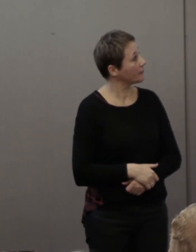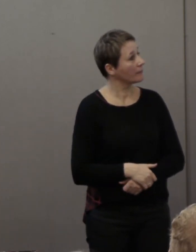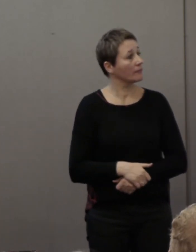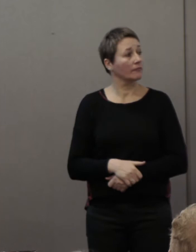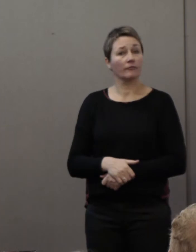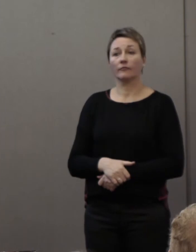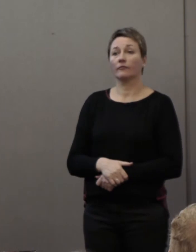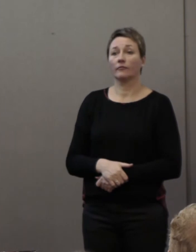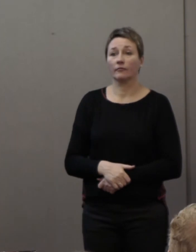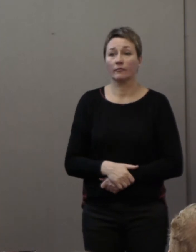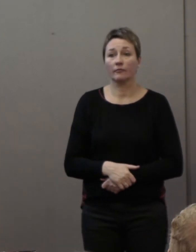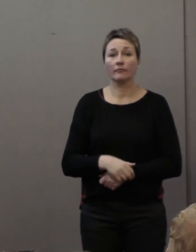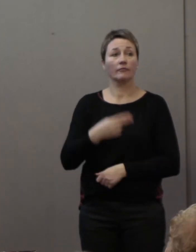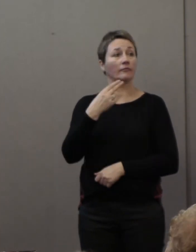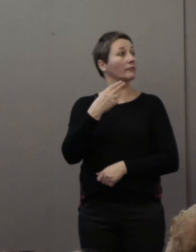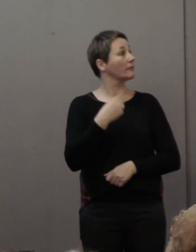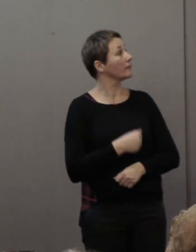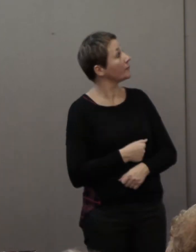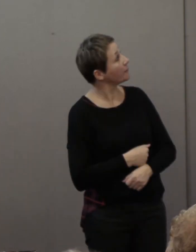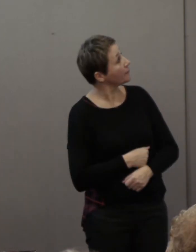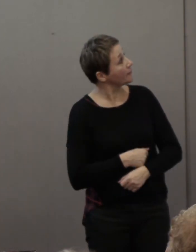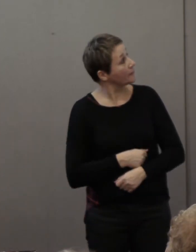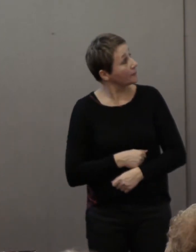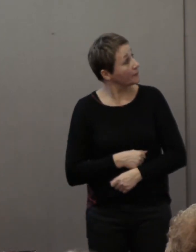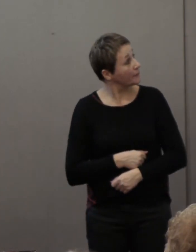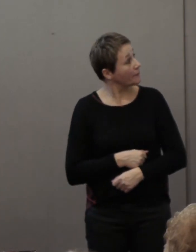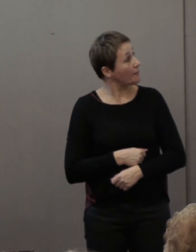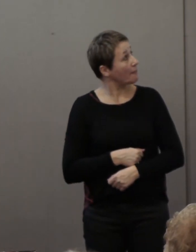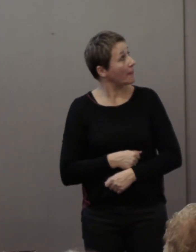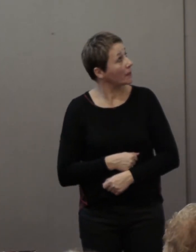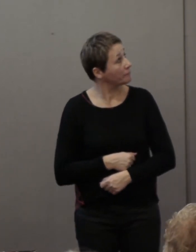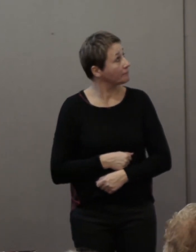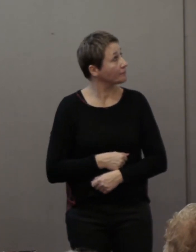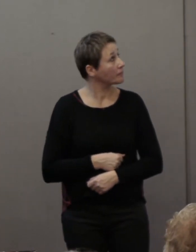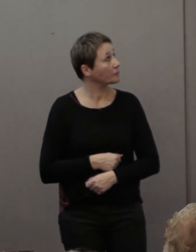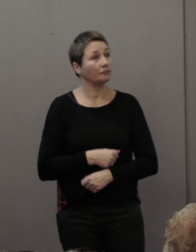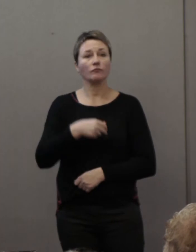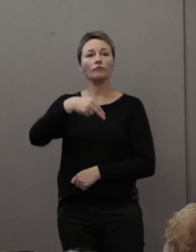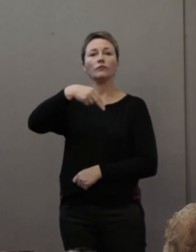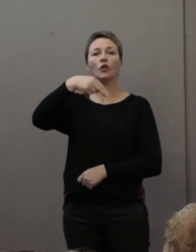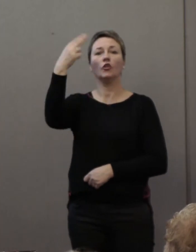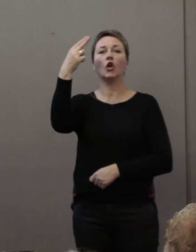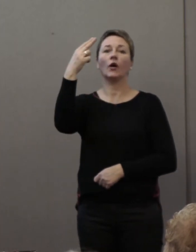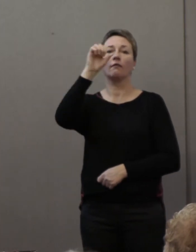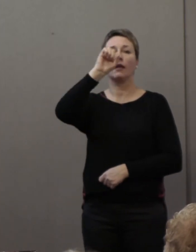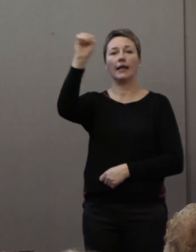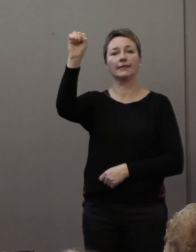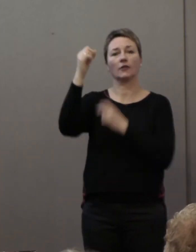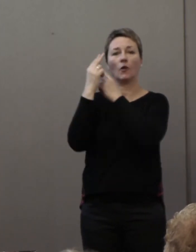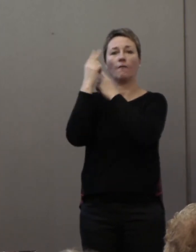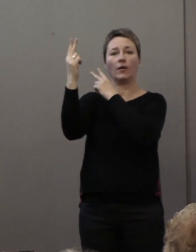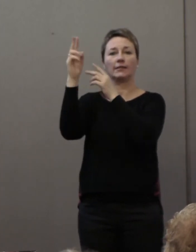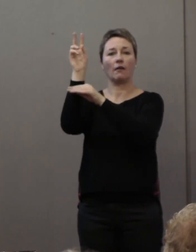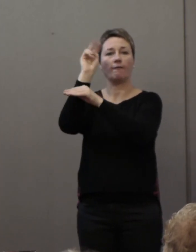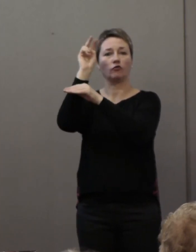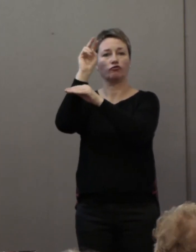Nord-Est, Luxeuil-les-Bains, donc il s'agit de l'office de tourisme de Luxeuil-les-Bains, donc ce sont nos voisins, ça restera nos voisins, ils ne seront pas intégrés